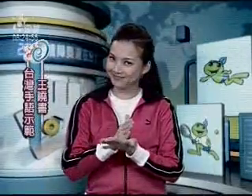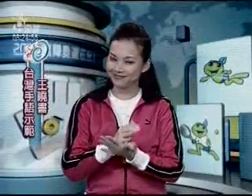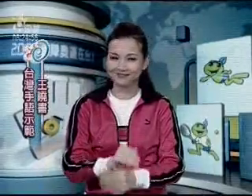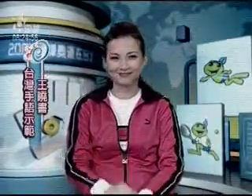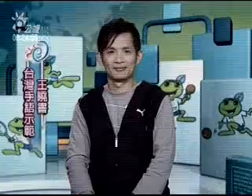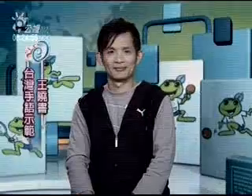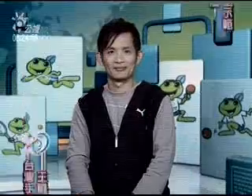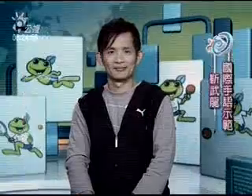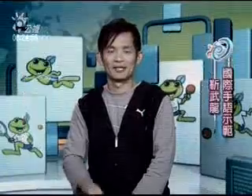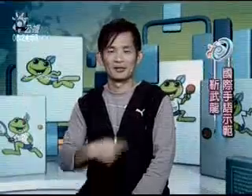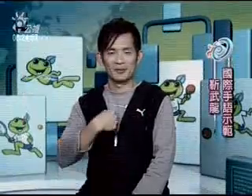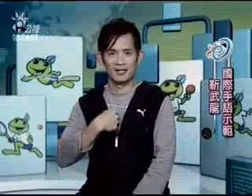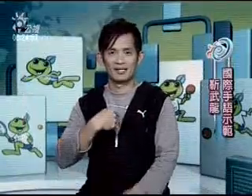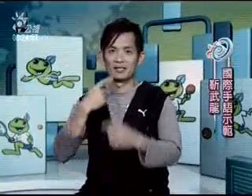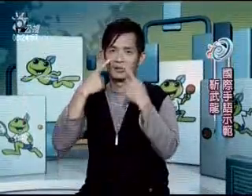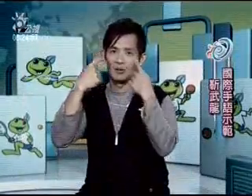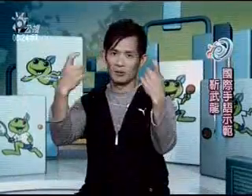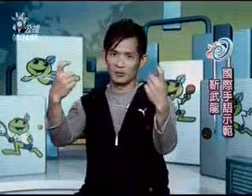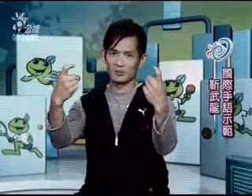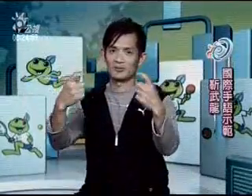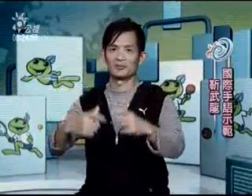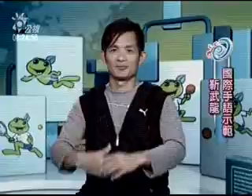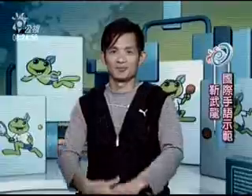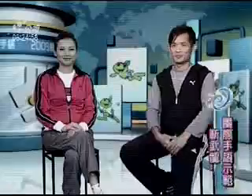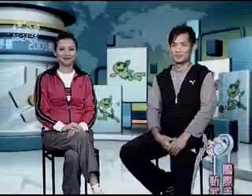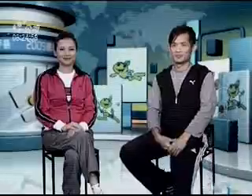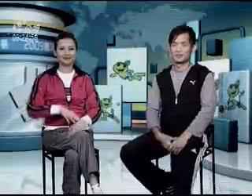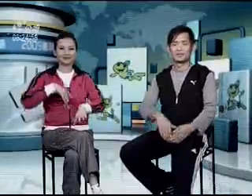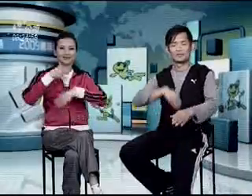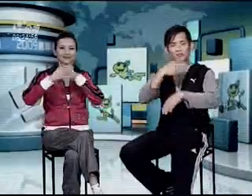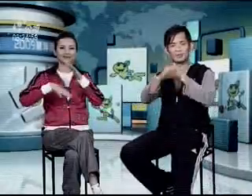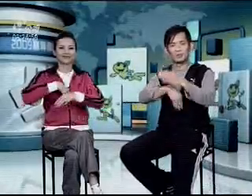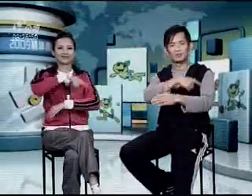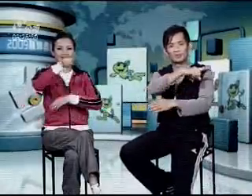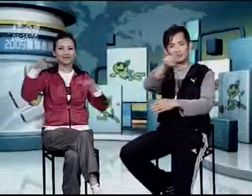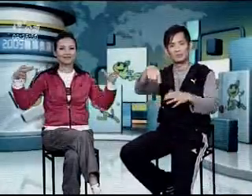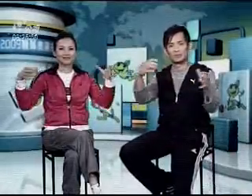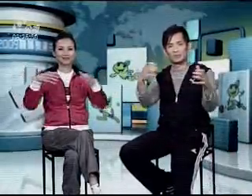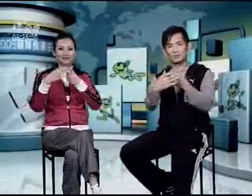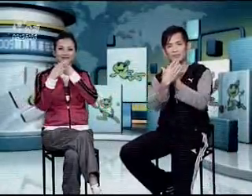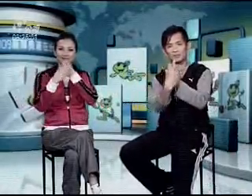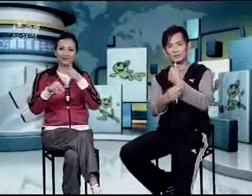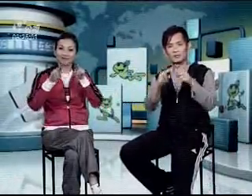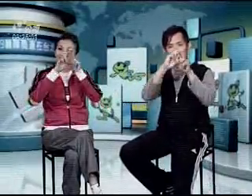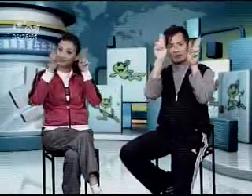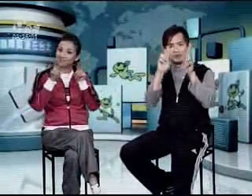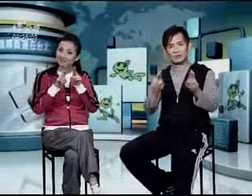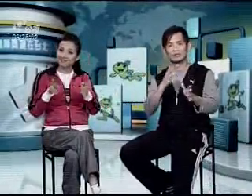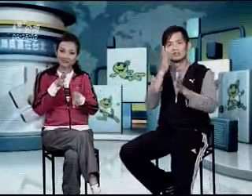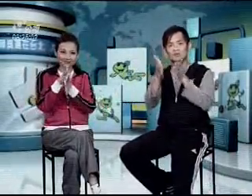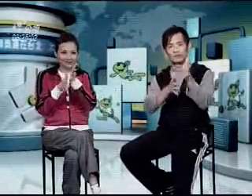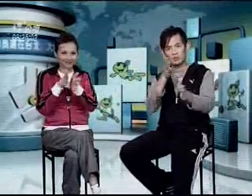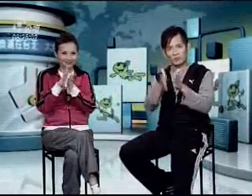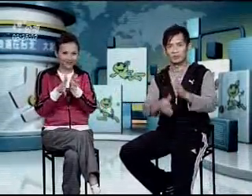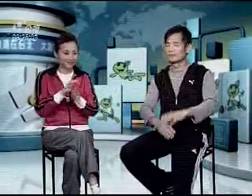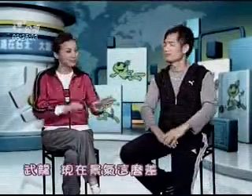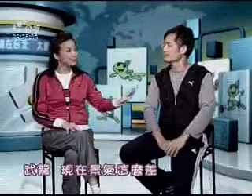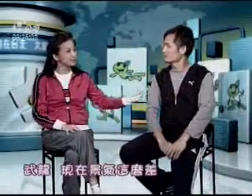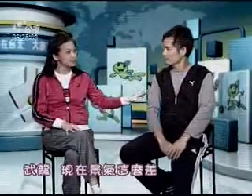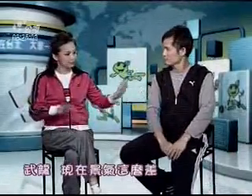舒， 我是武龙。 动动双手，大家一起来学国际手语。 哎，